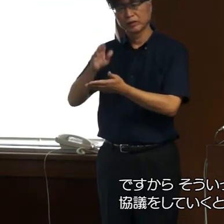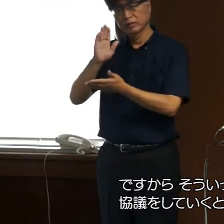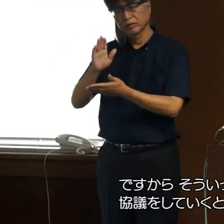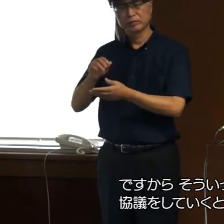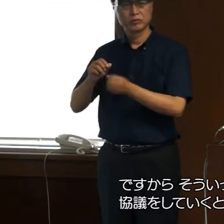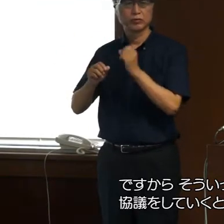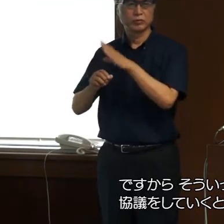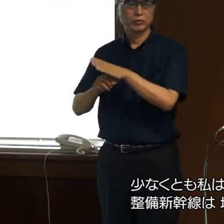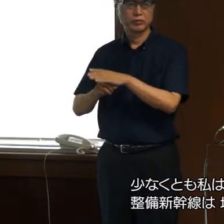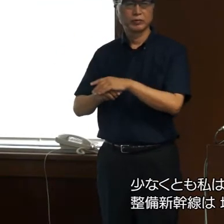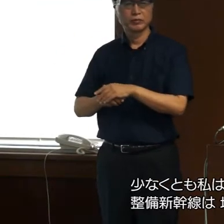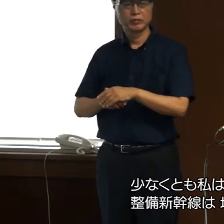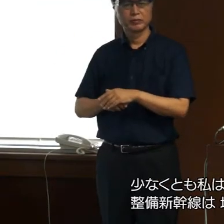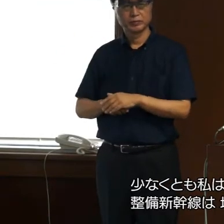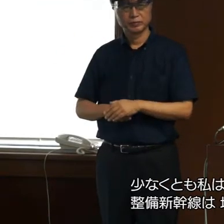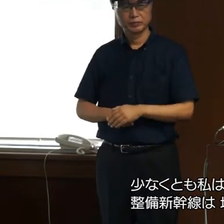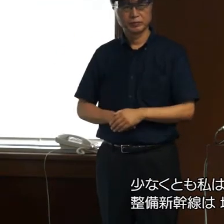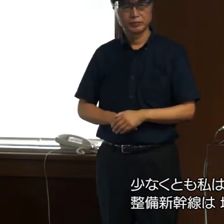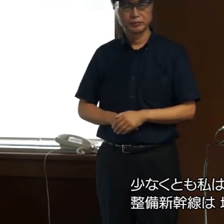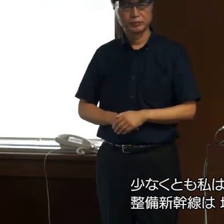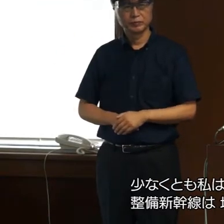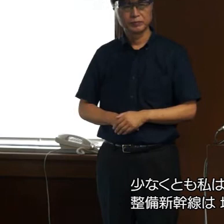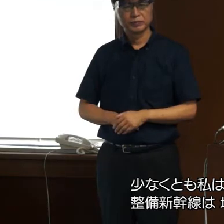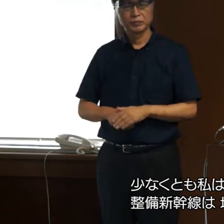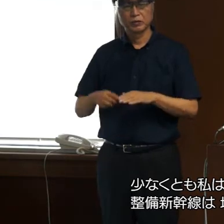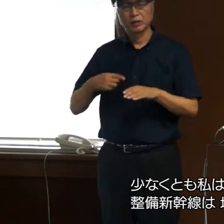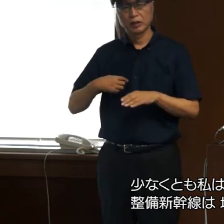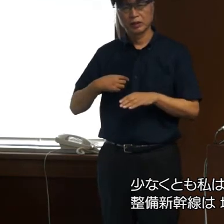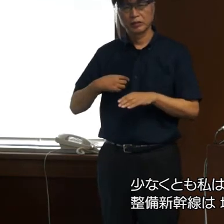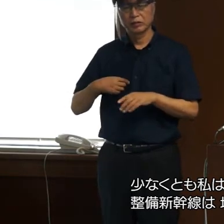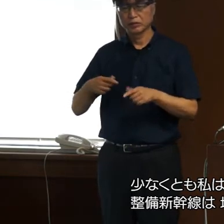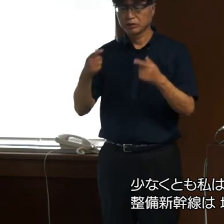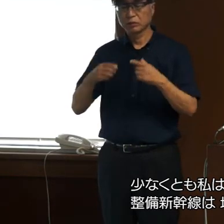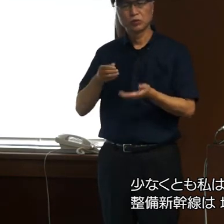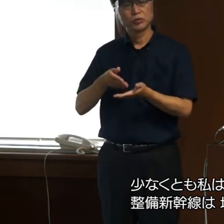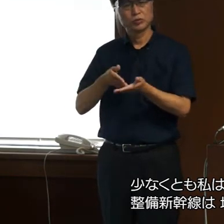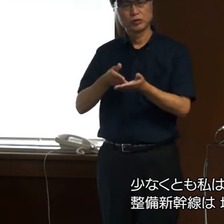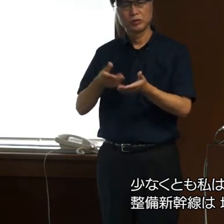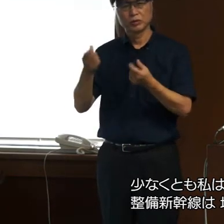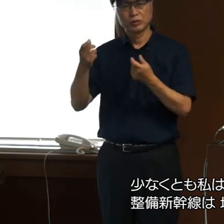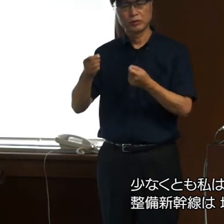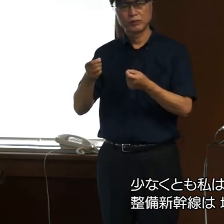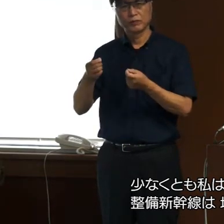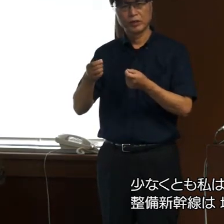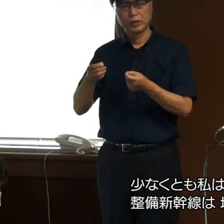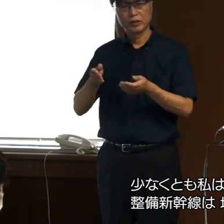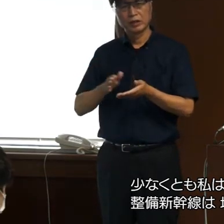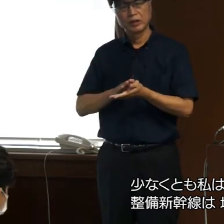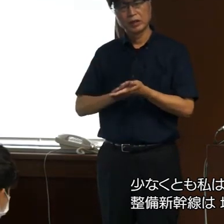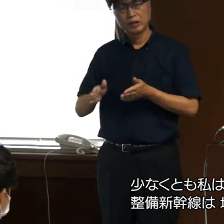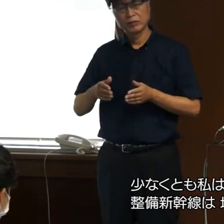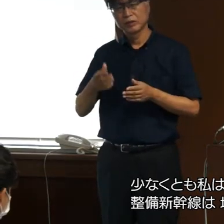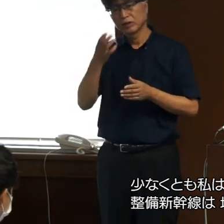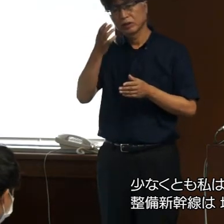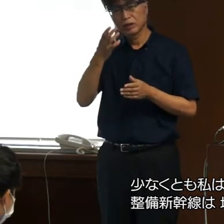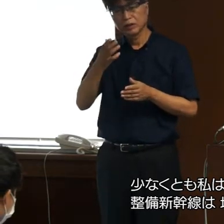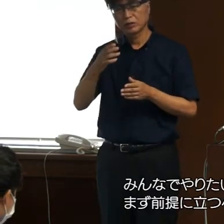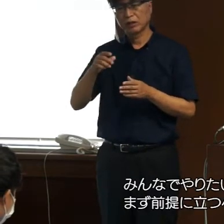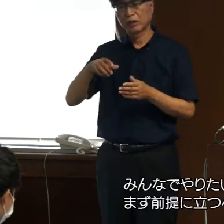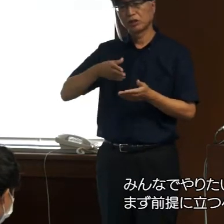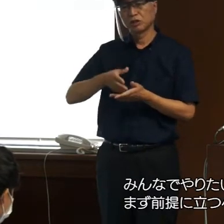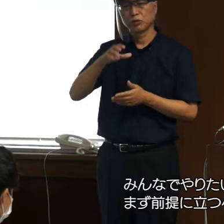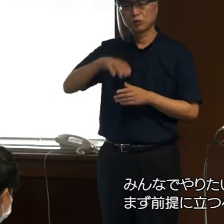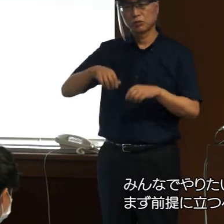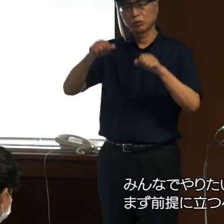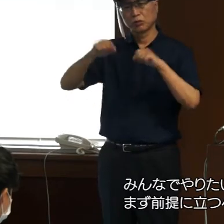ということなんだけれども、少なくとも私はもう連れて行っているように西武新幹線は地元が同意があってみ